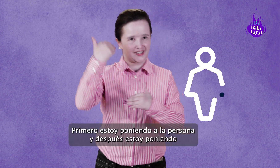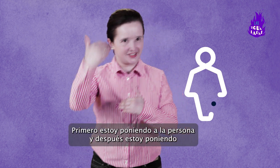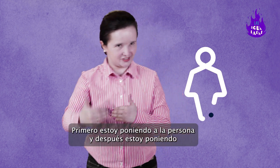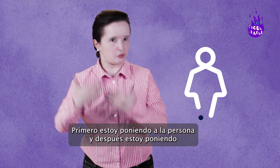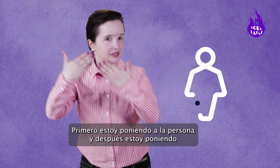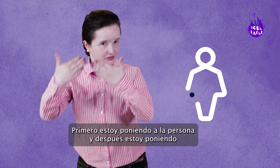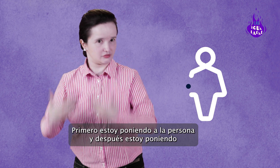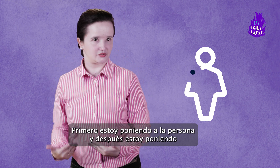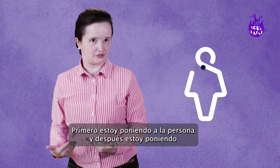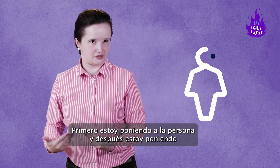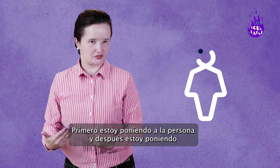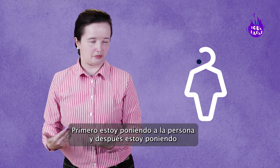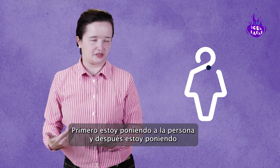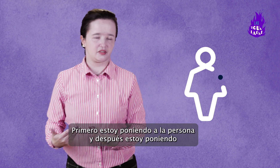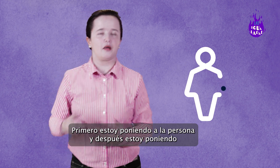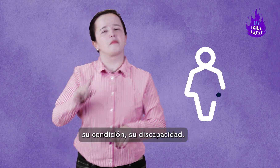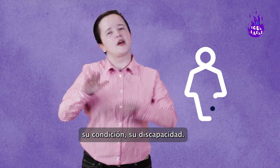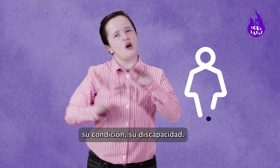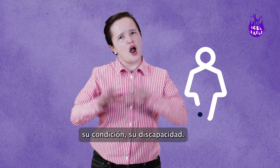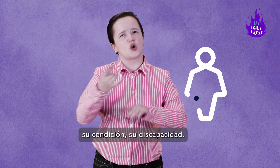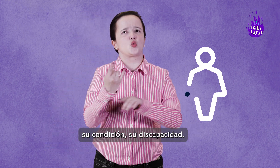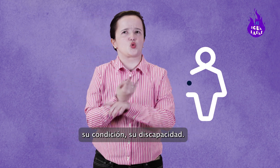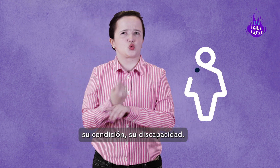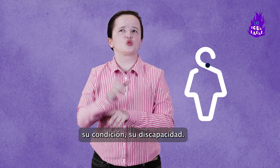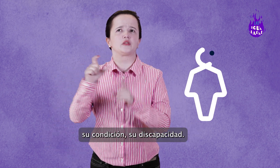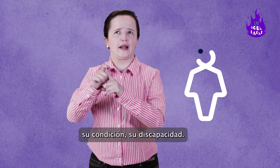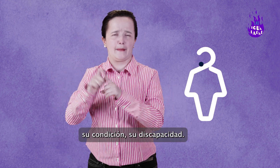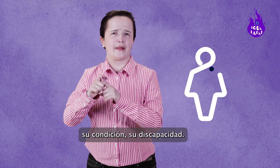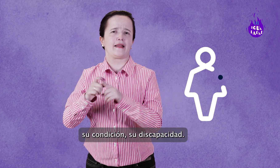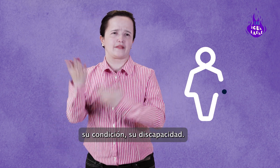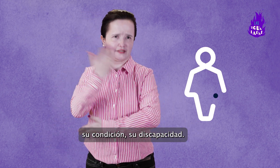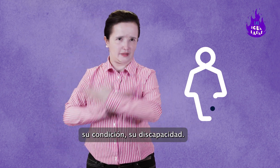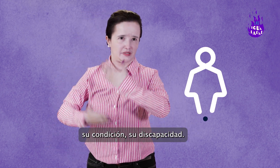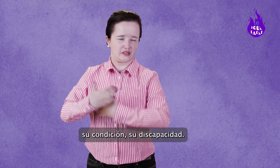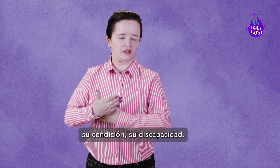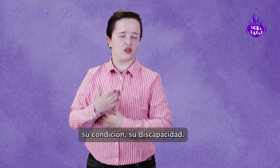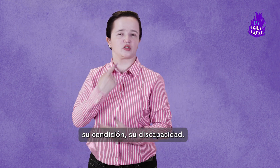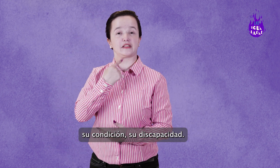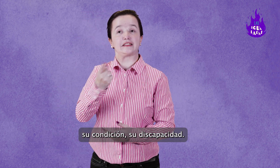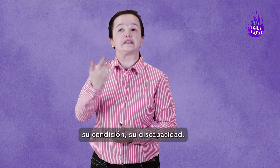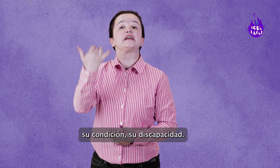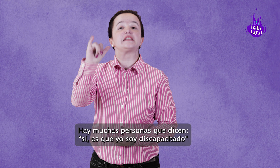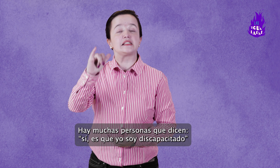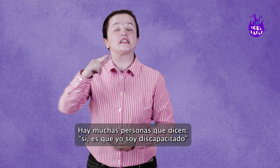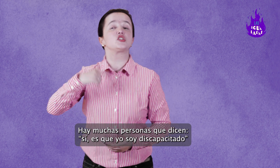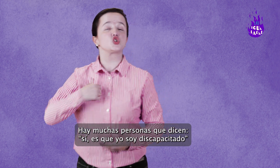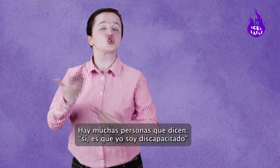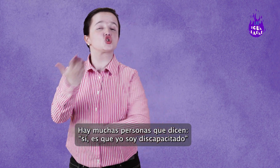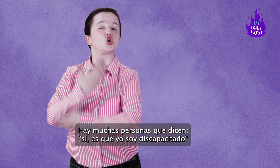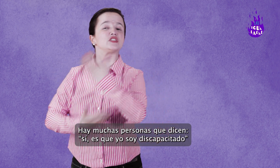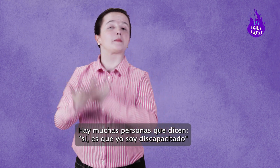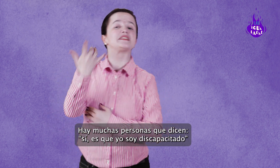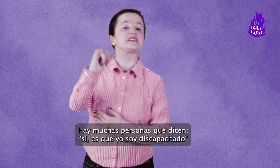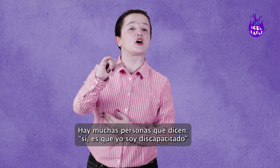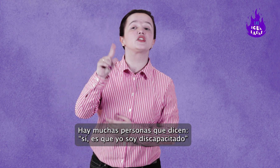poniendo a la persona y después poniendo su condición, su discapacidad. Hay muchas personas que dicen, sí, es que yo soy